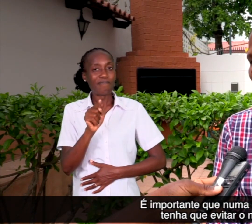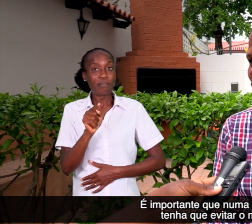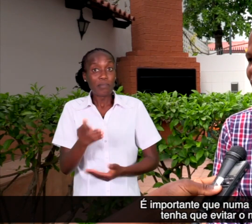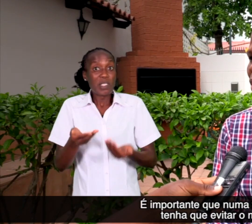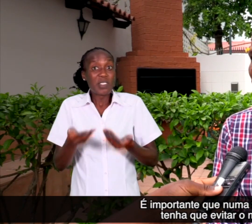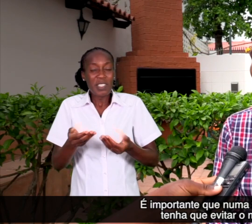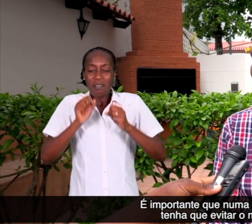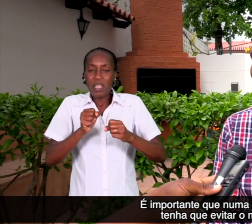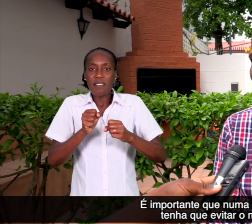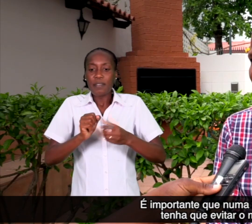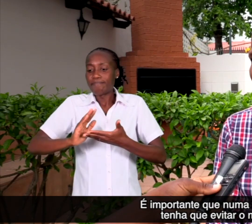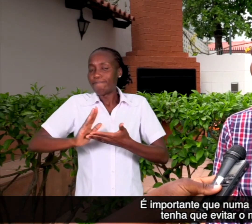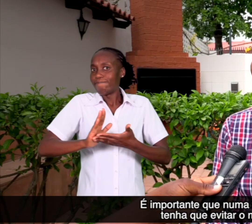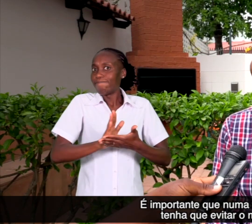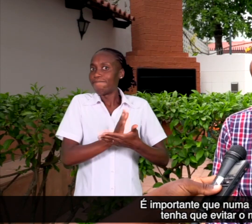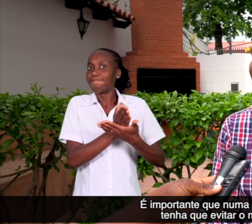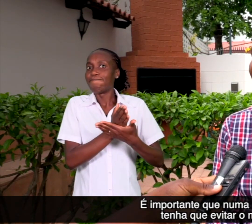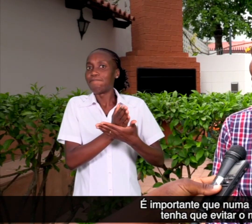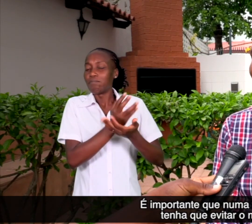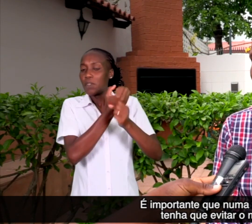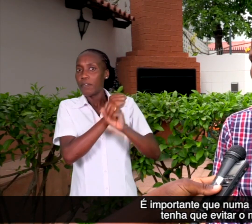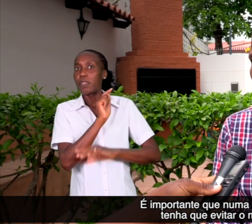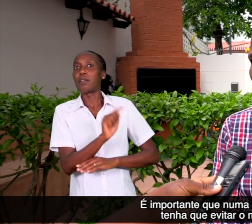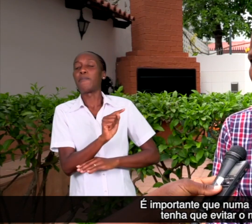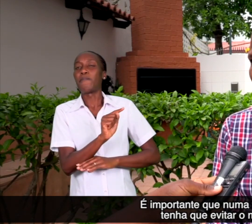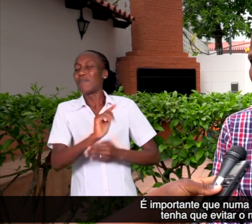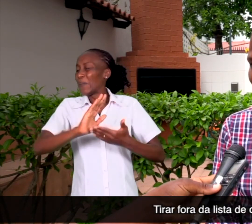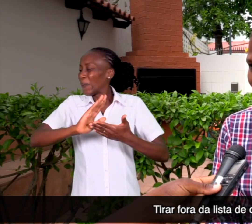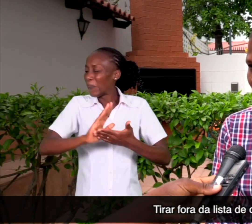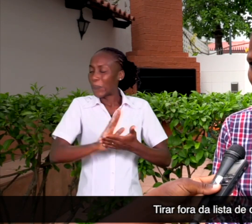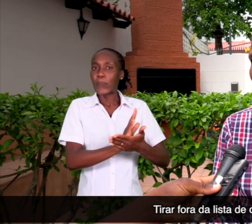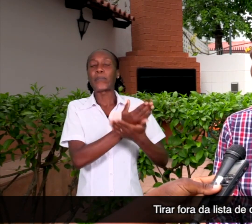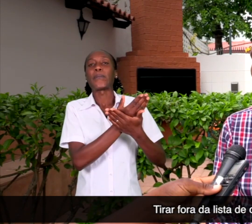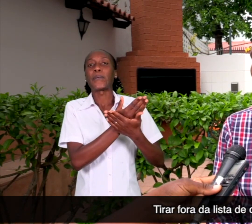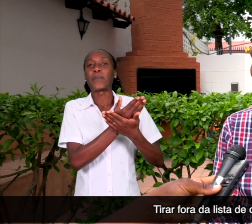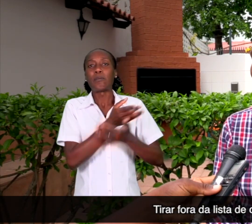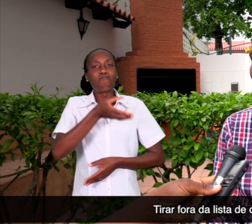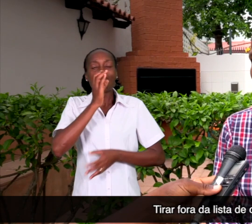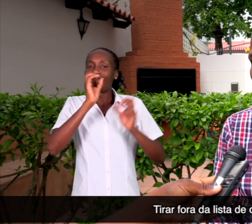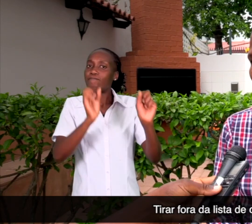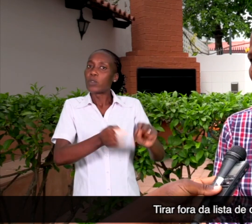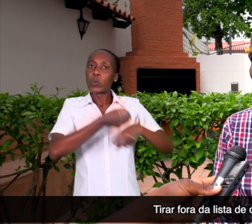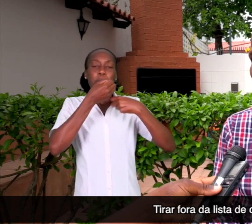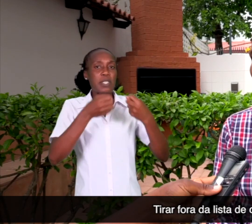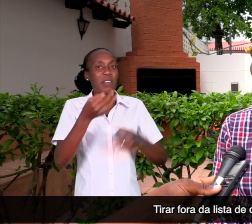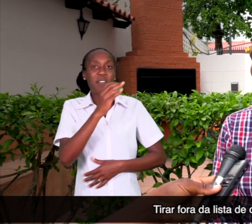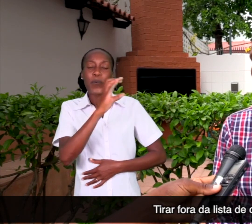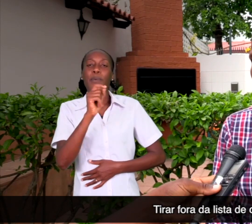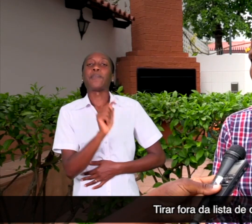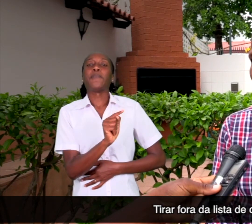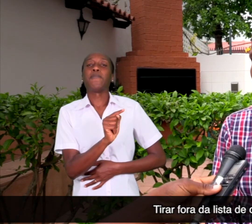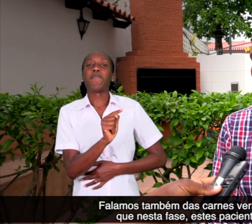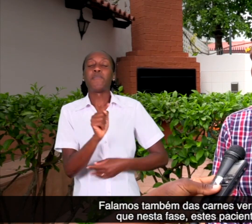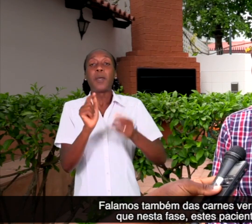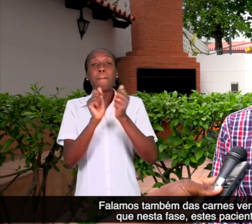refrigerante. É importante que numa fase dessas tenha que evitar ao máximo, tirar fora da sua lista do